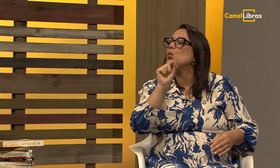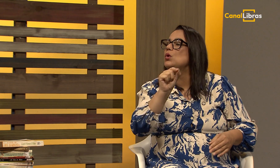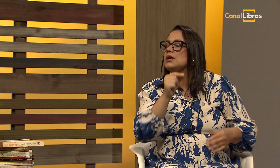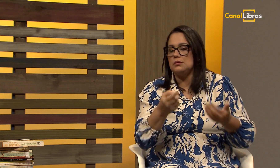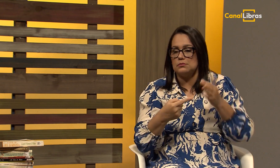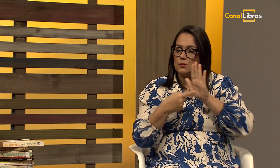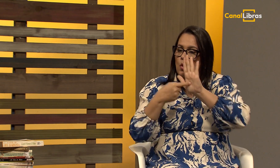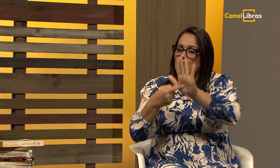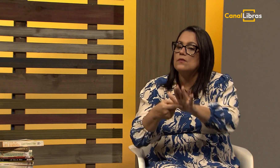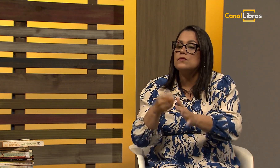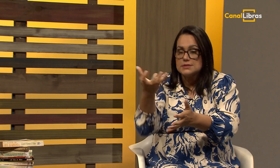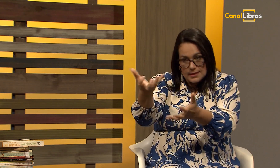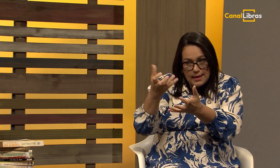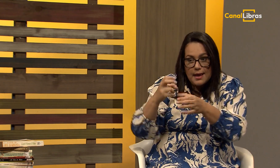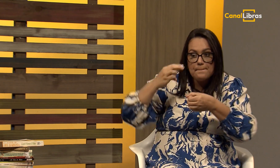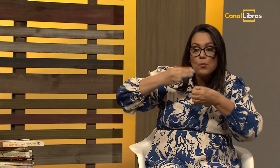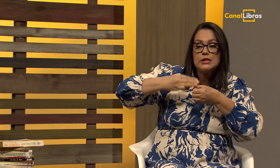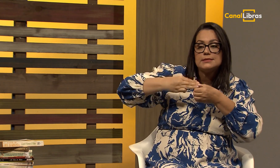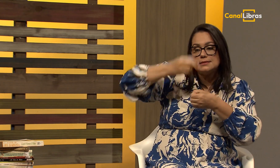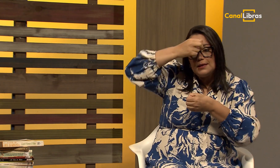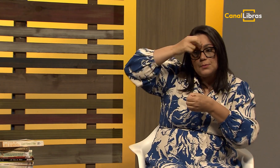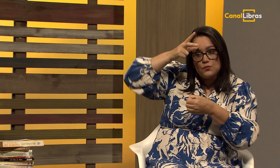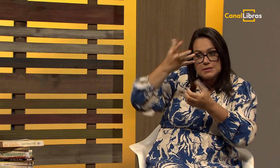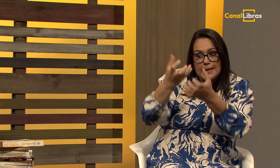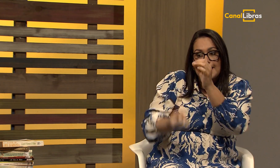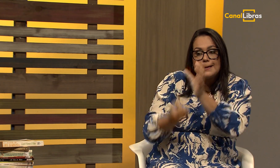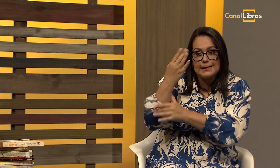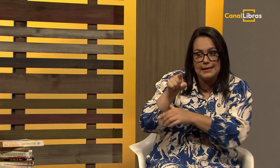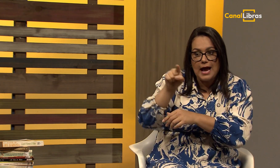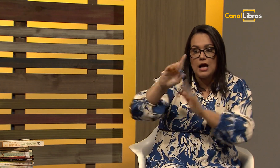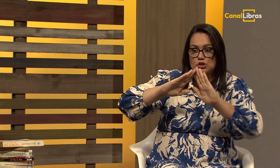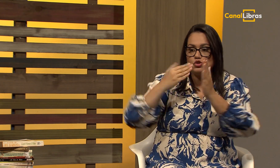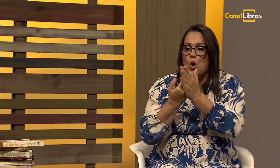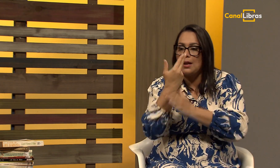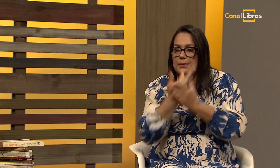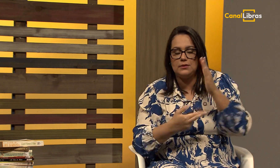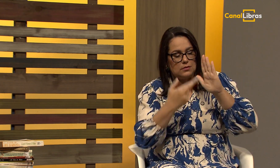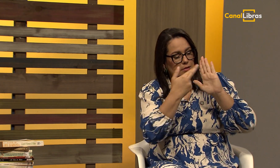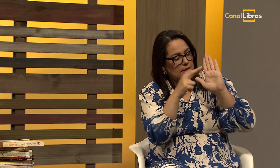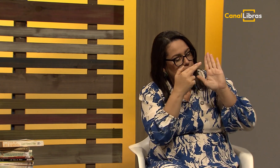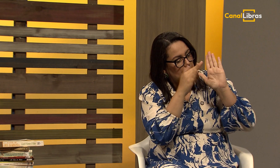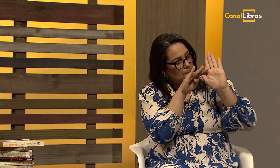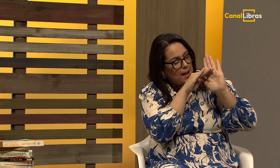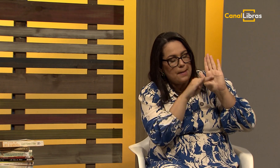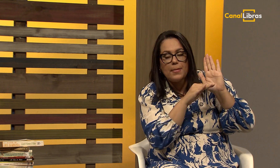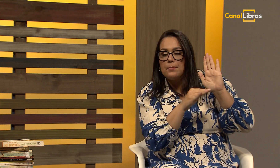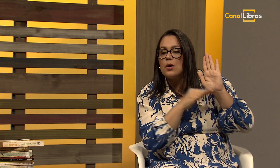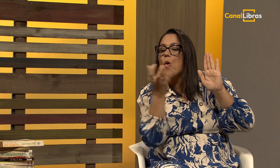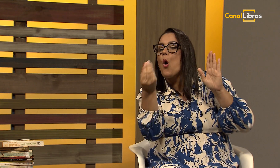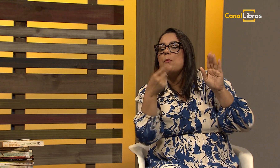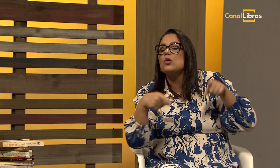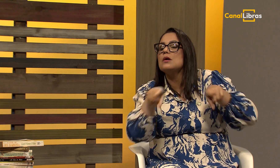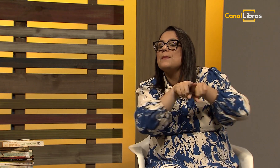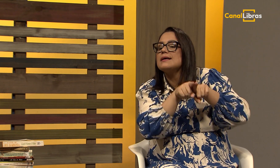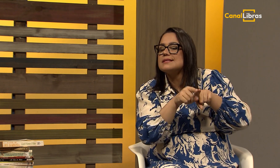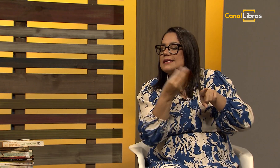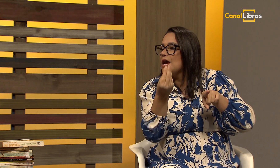para Surdos, que visa prestar apoio técnico às instituições municipais onde serão implementadas escolas